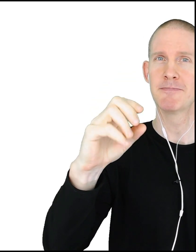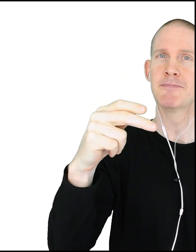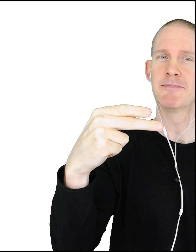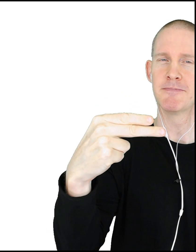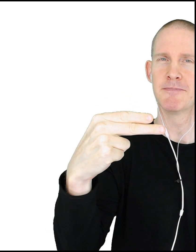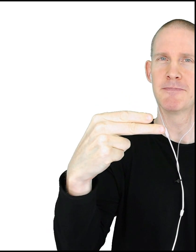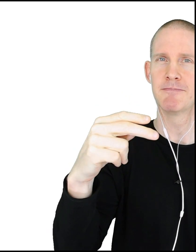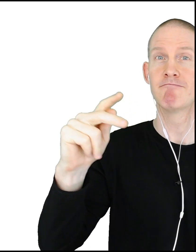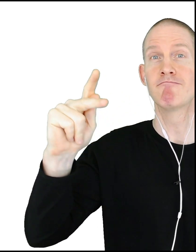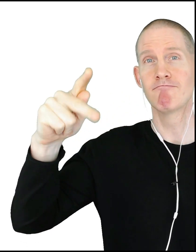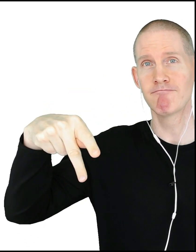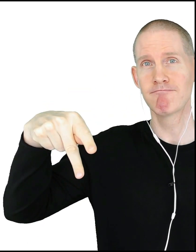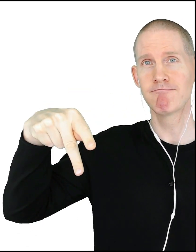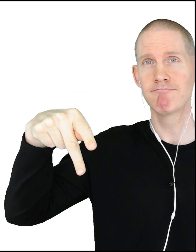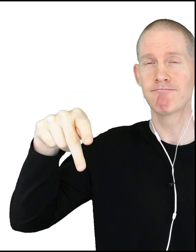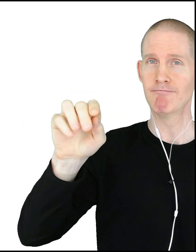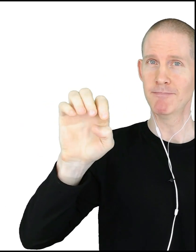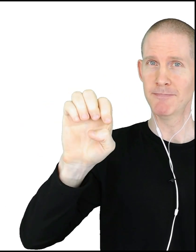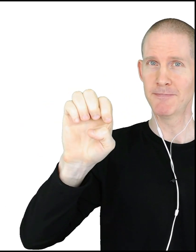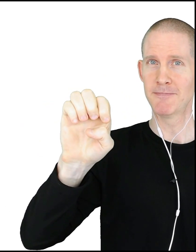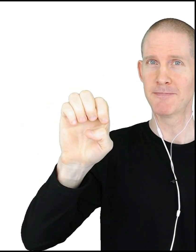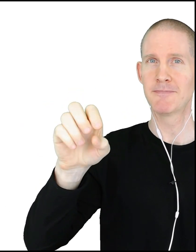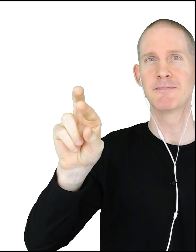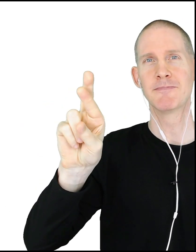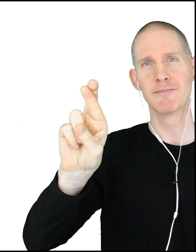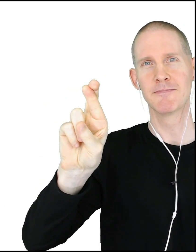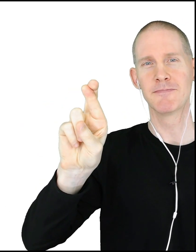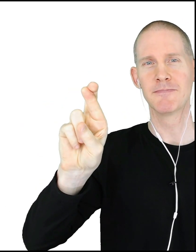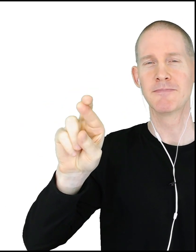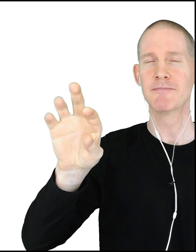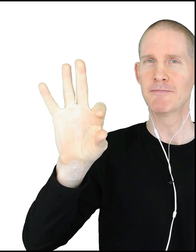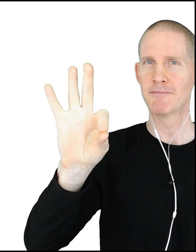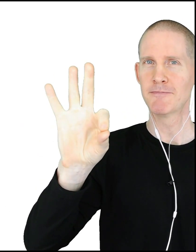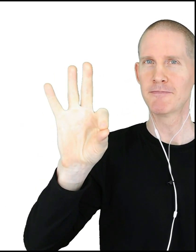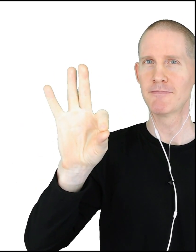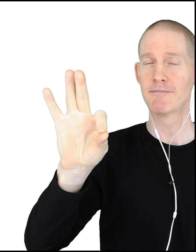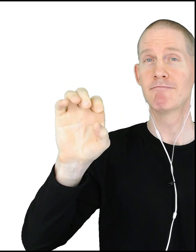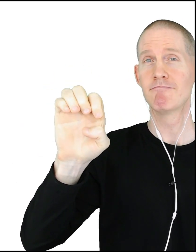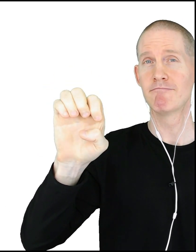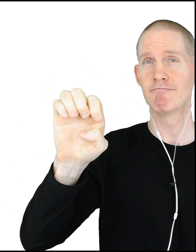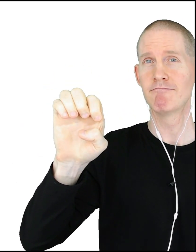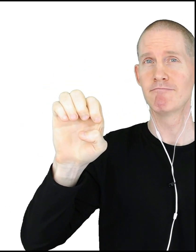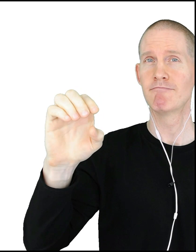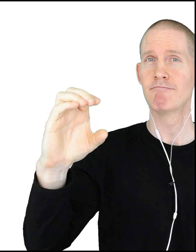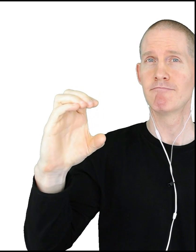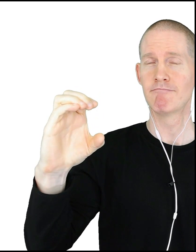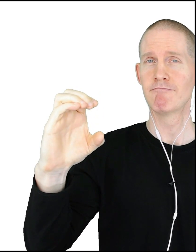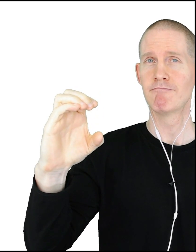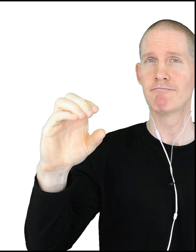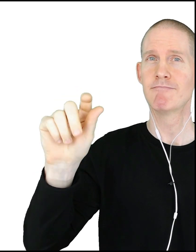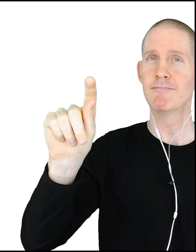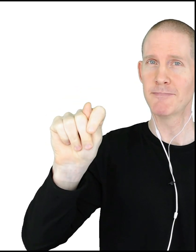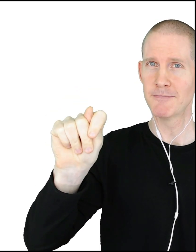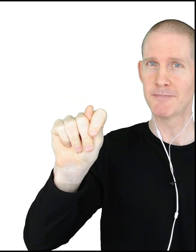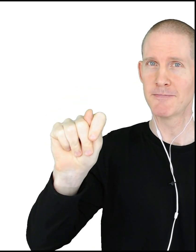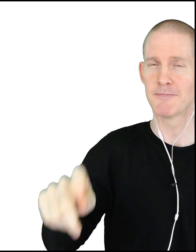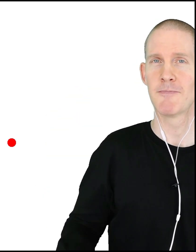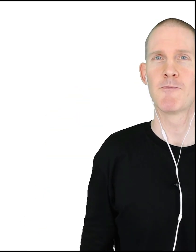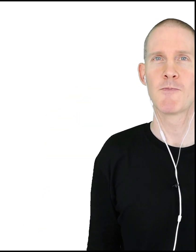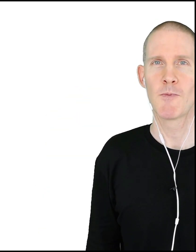moja gorko pokusa, da te barem nisam voljela. Bio si mi